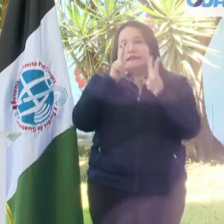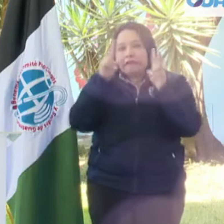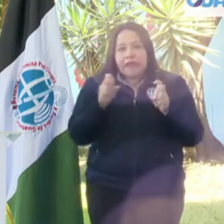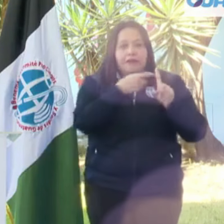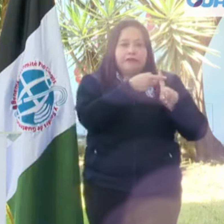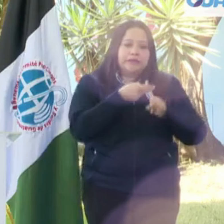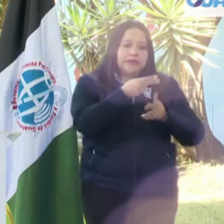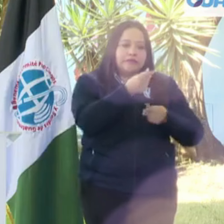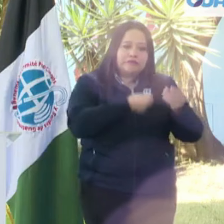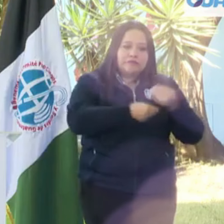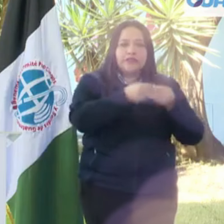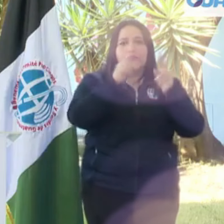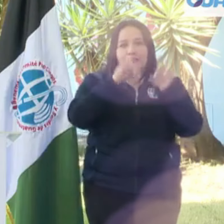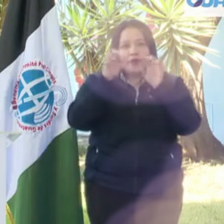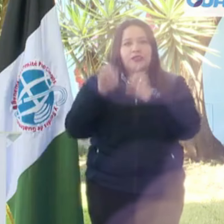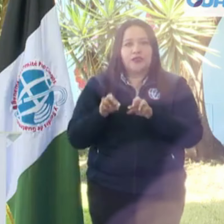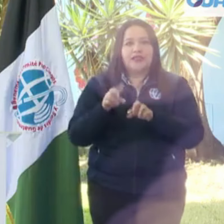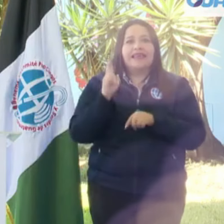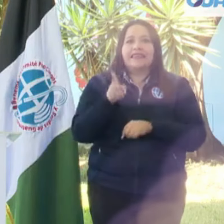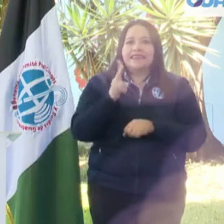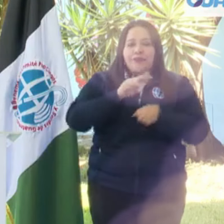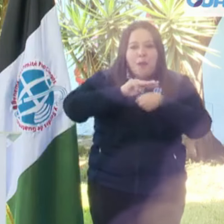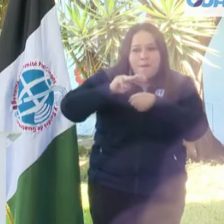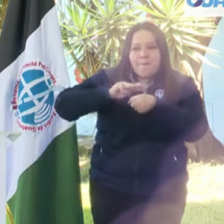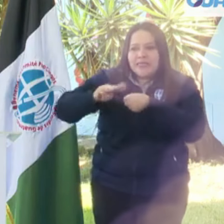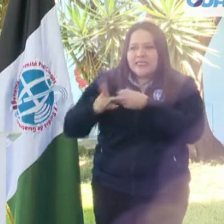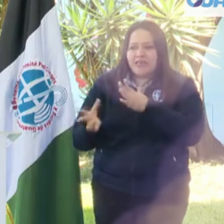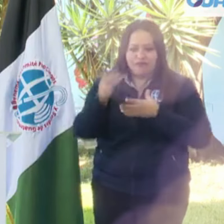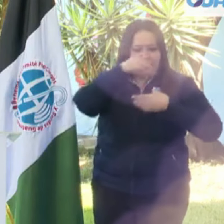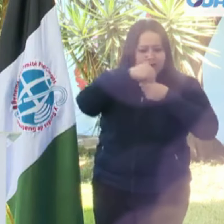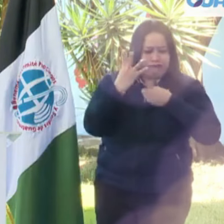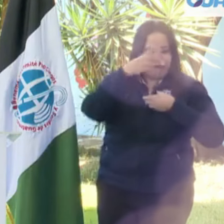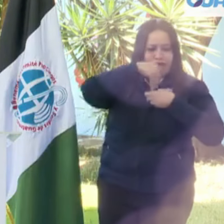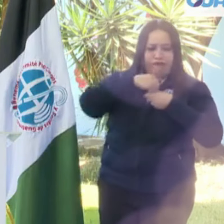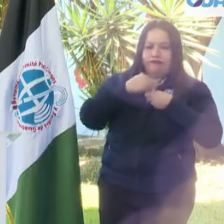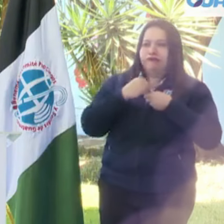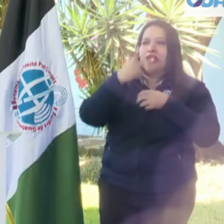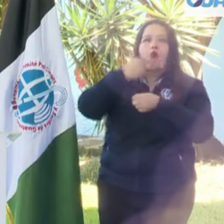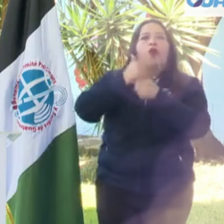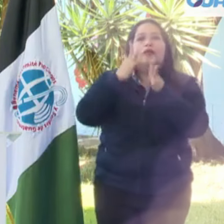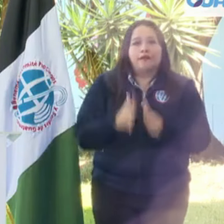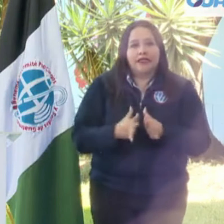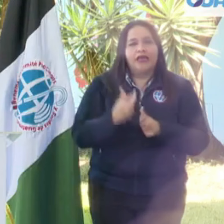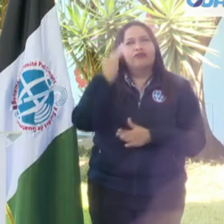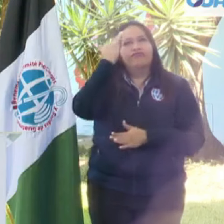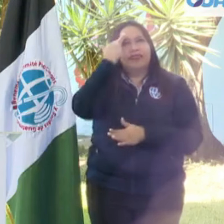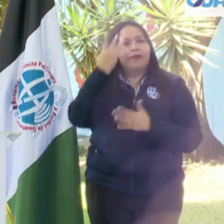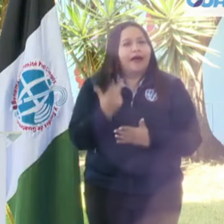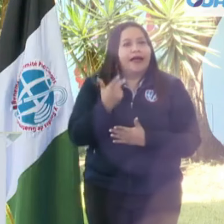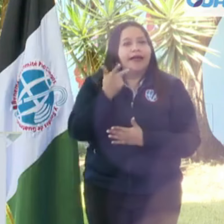personas llegue cada día a más guatemaltecos y guatemaltecas,